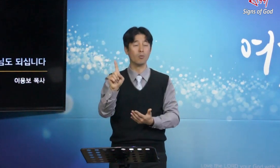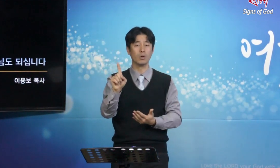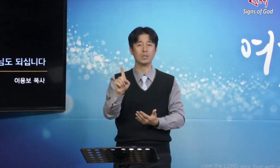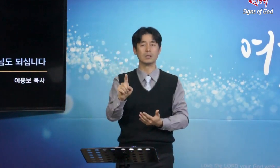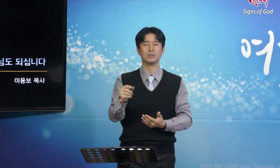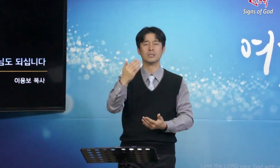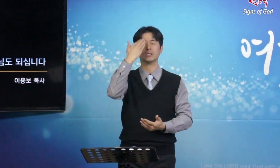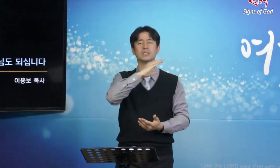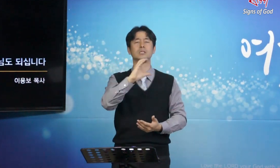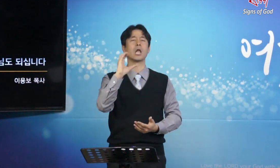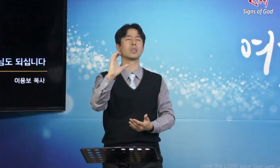중요한 것은